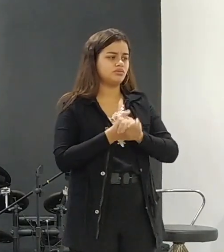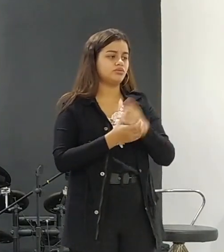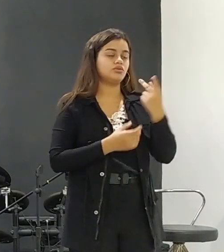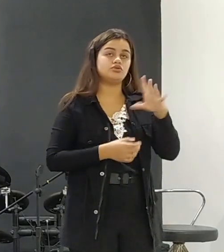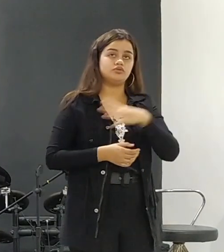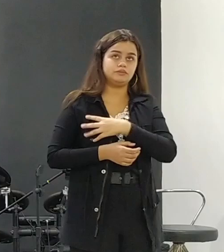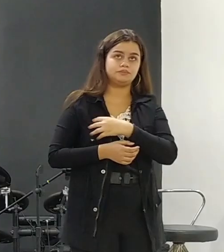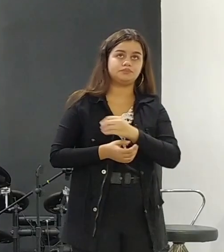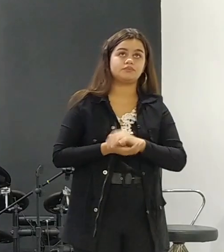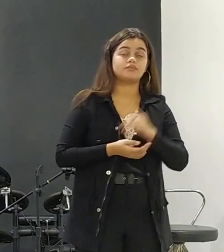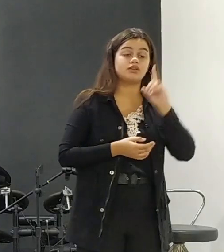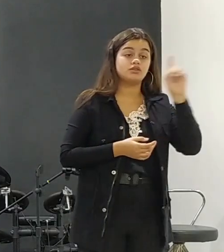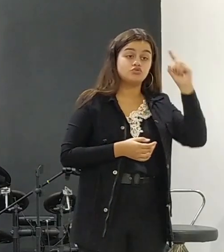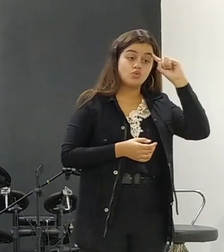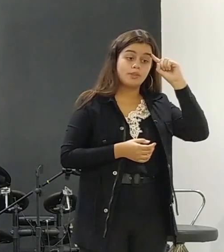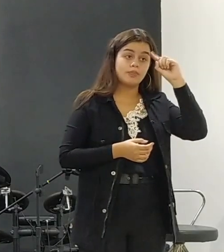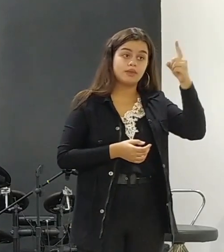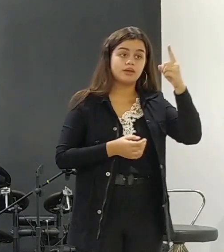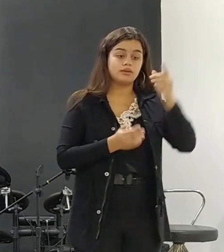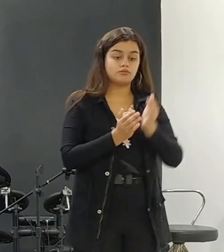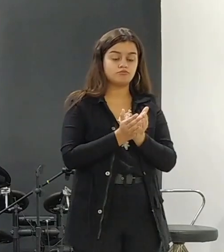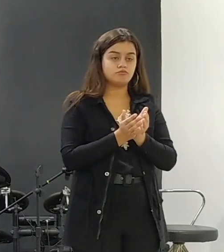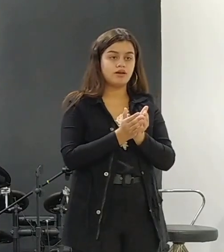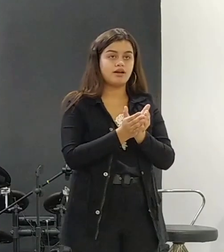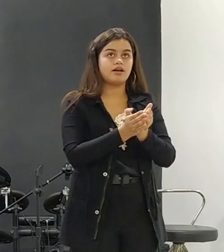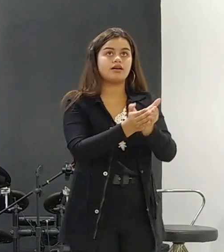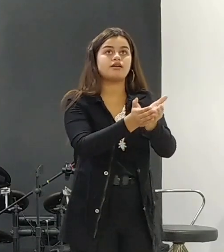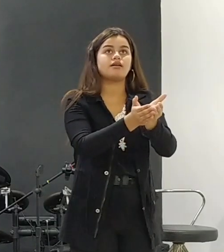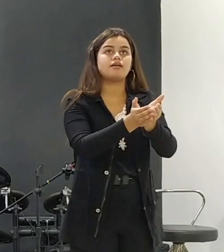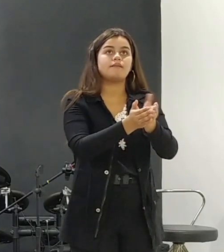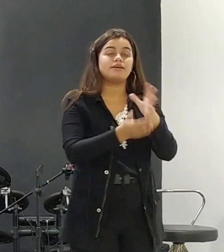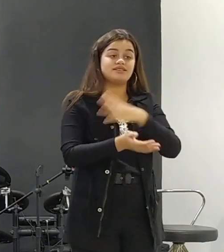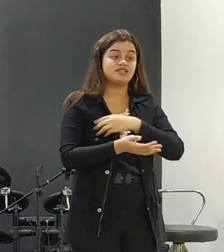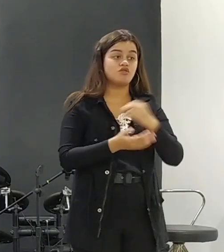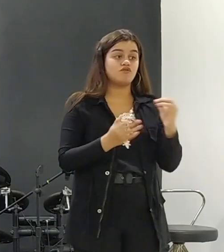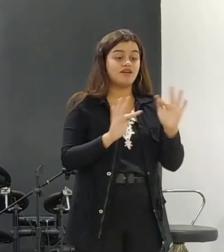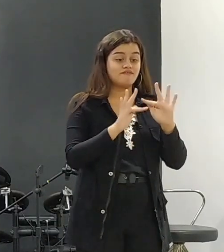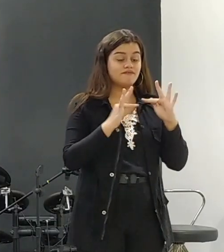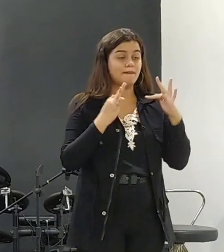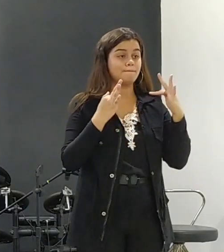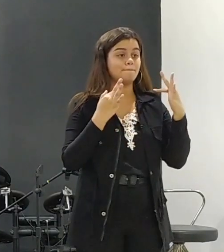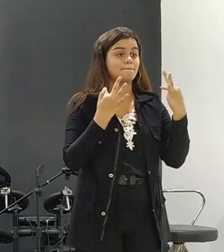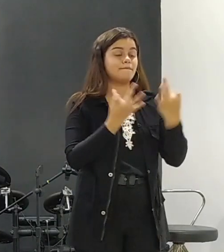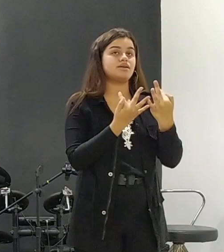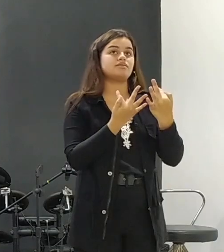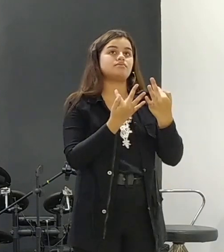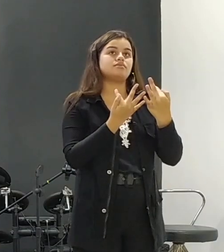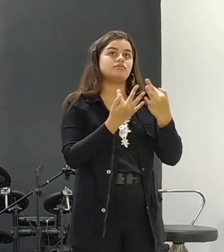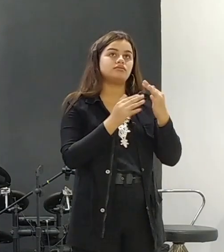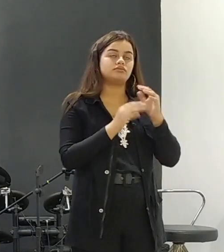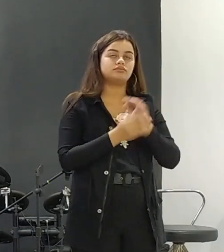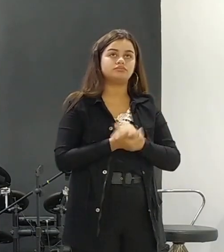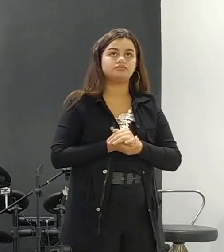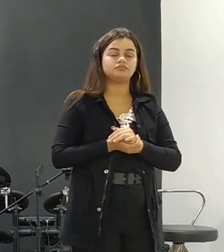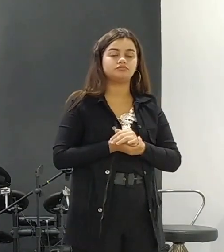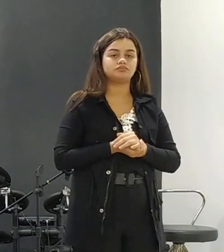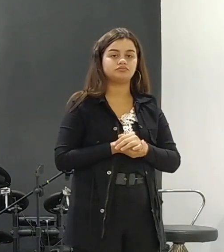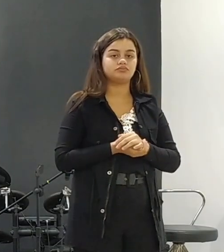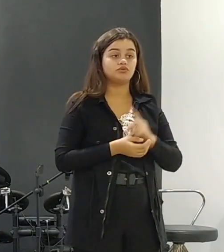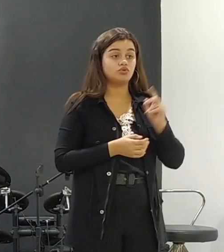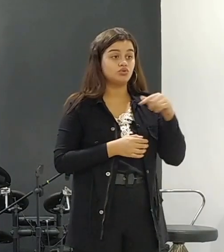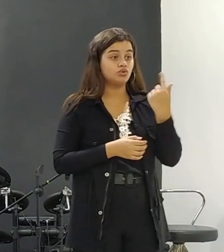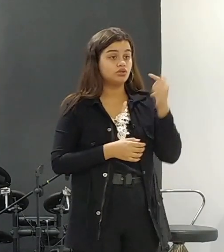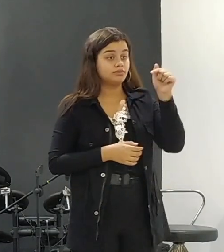ele construir uma arca para salvar quem? A família de Noé, porque ele é um homem temente a Deus. Nós temos